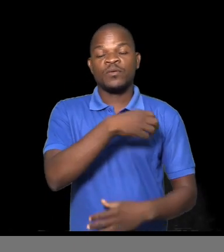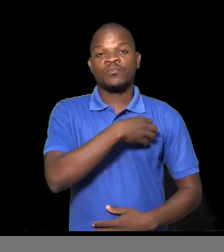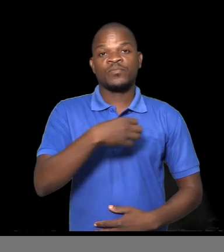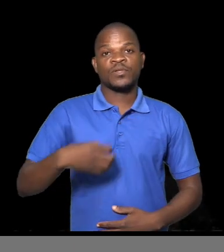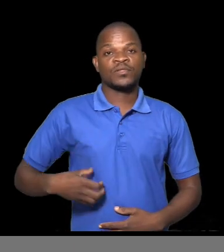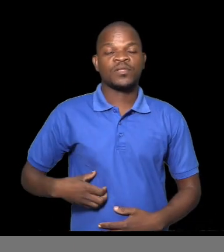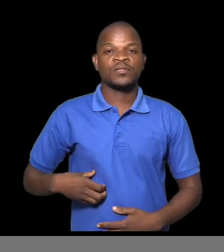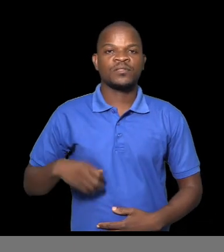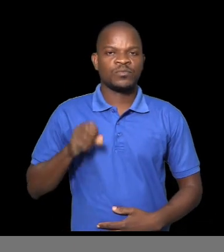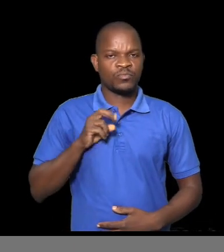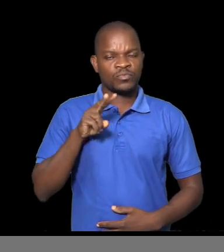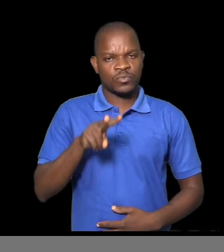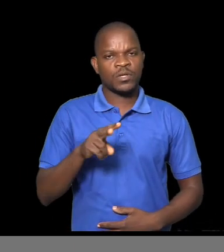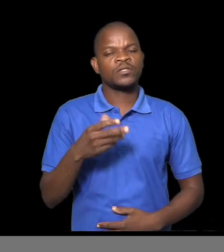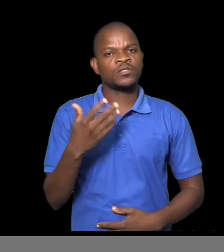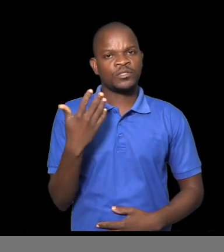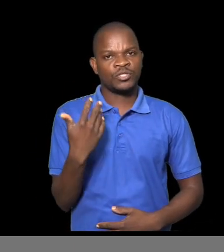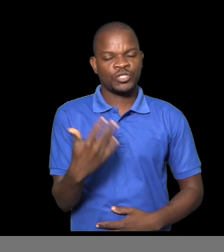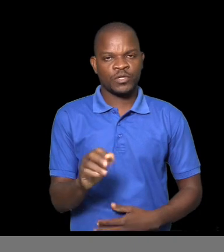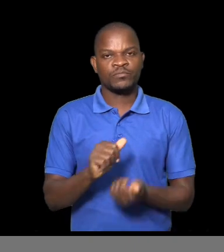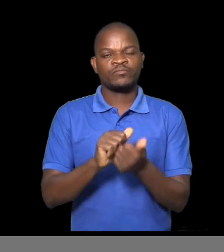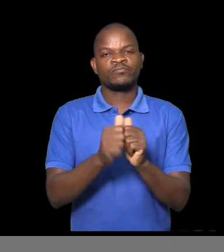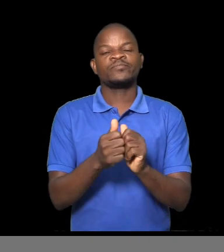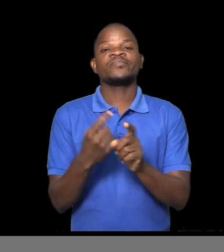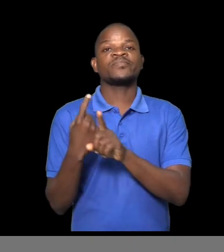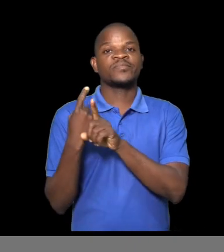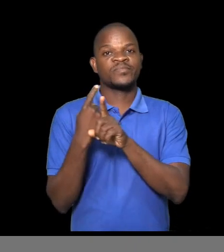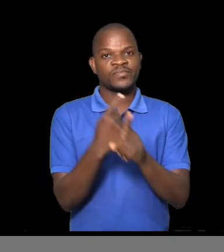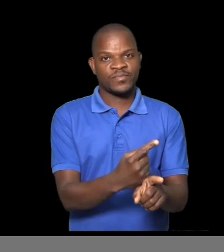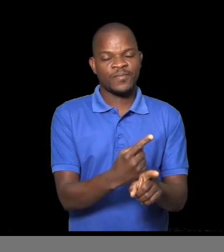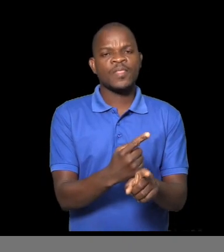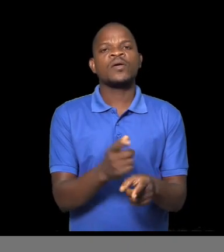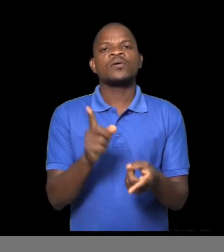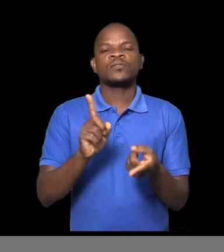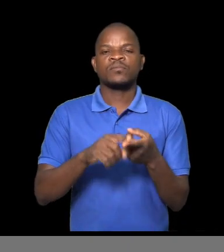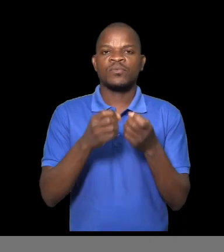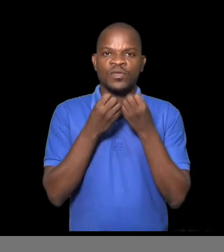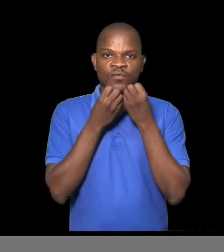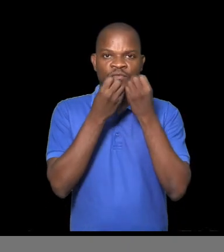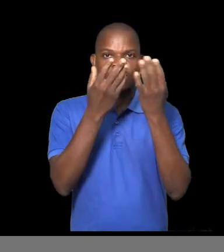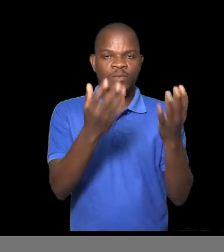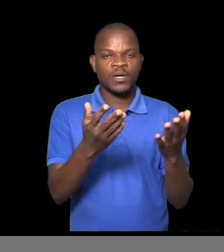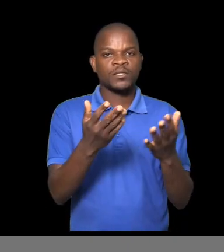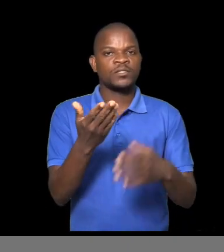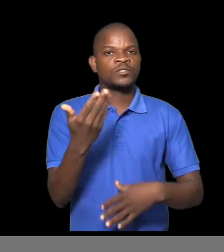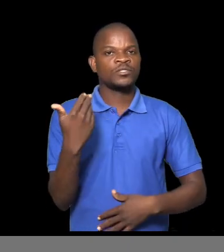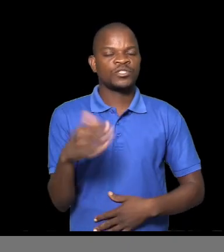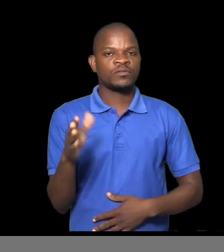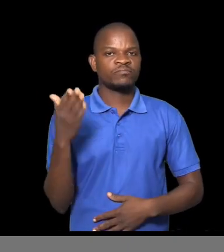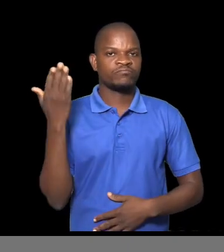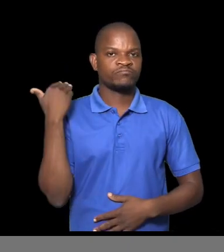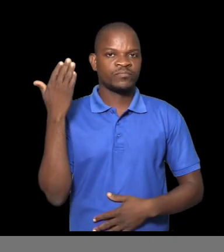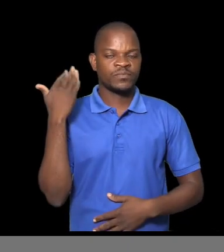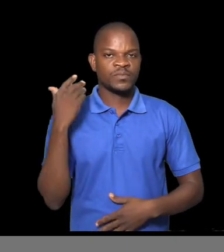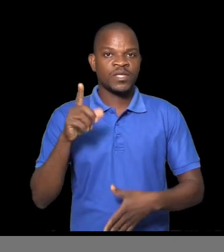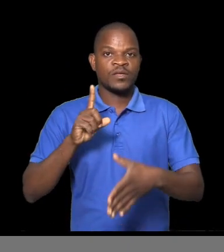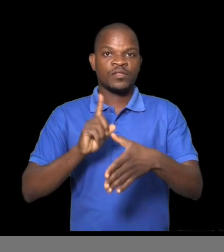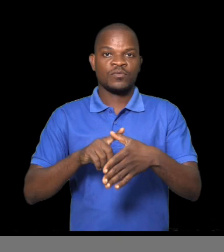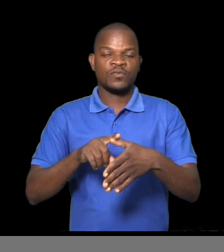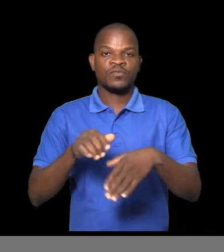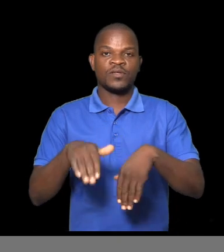de Portugal, é um deles com conformação assegurada. De recordar que, na última segunda-feira,